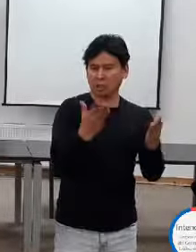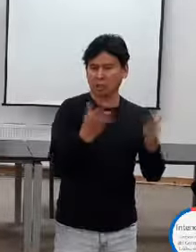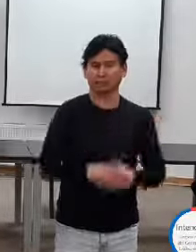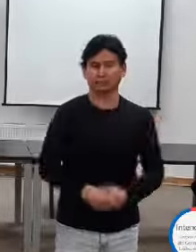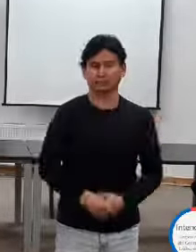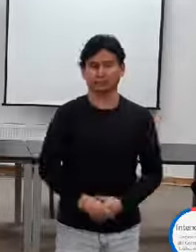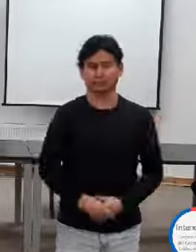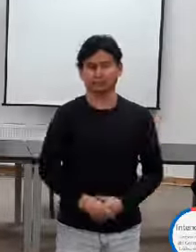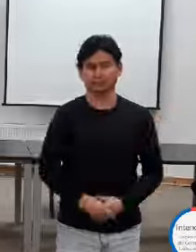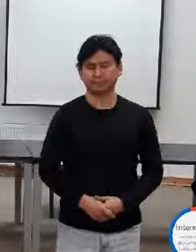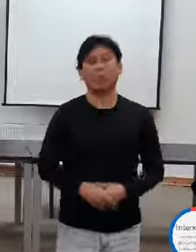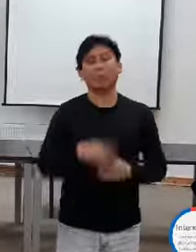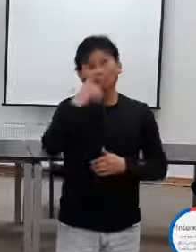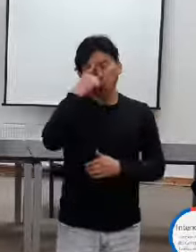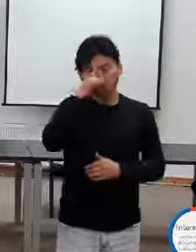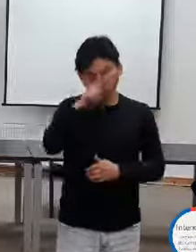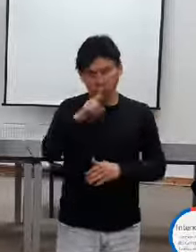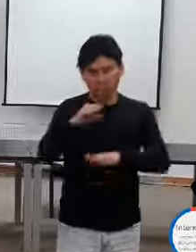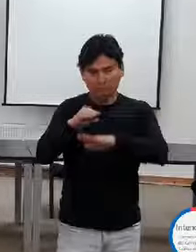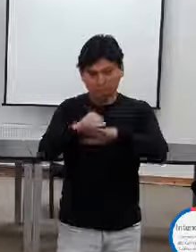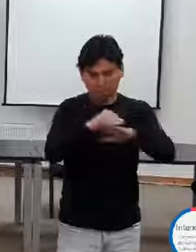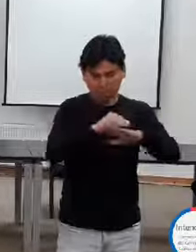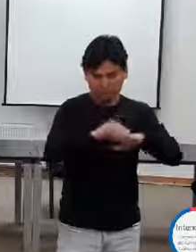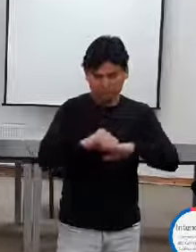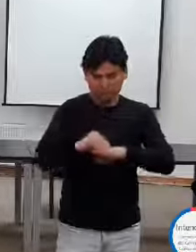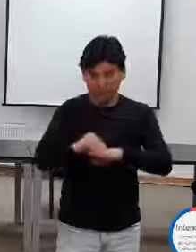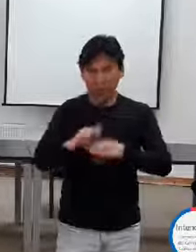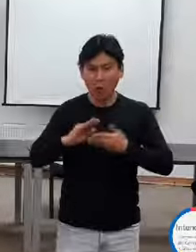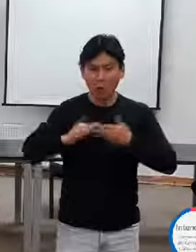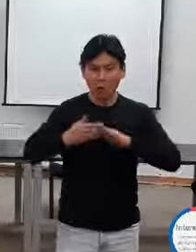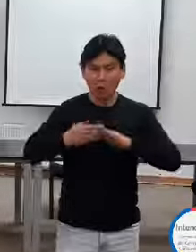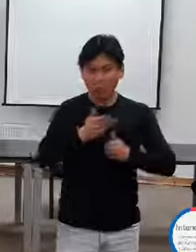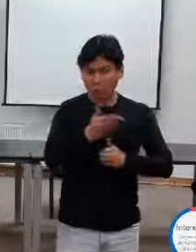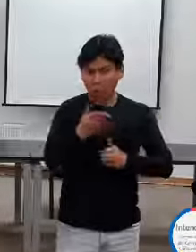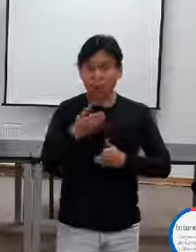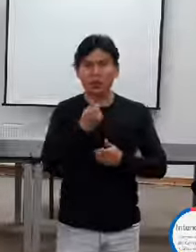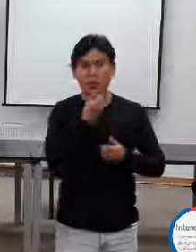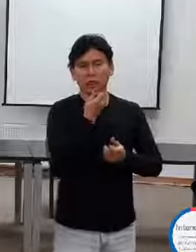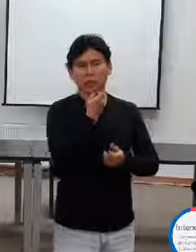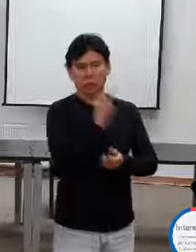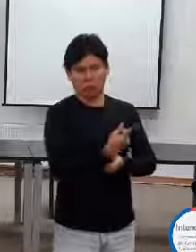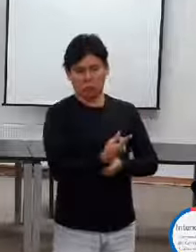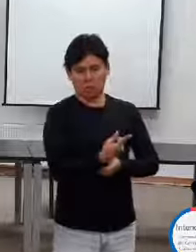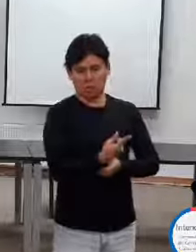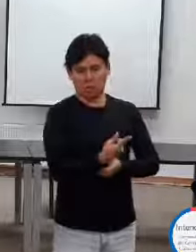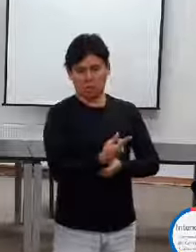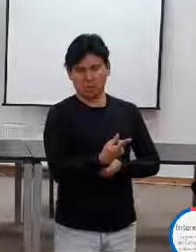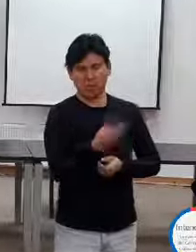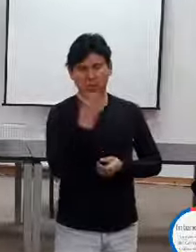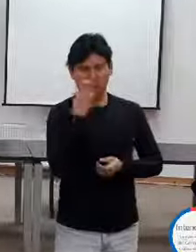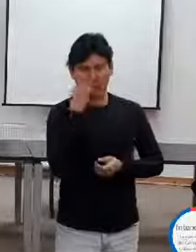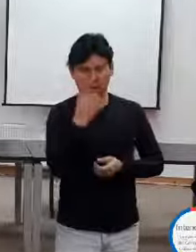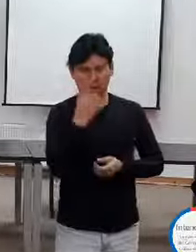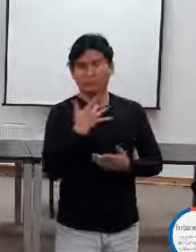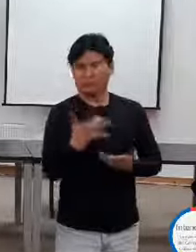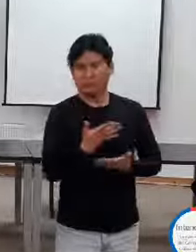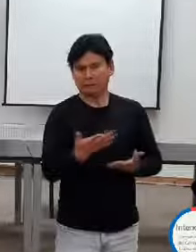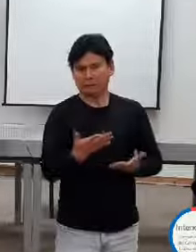familiar por eso el llamado es a la comunidad de denunciar en forma oportuna para que